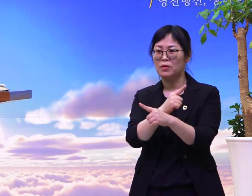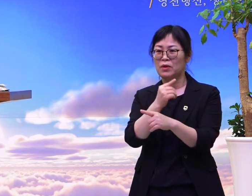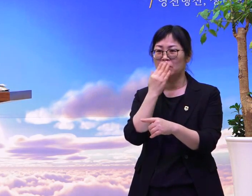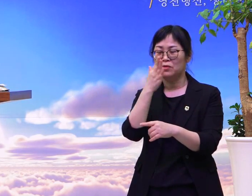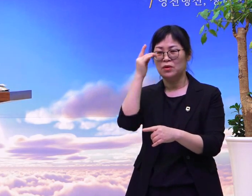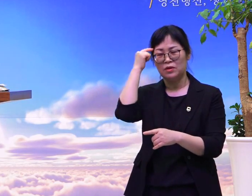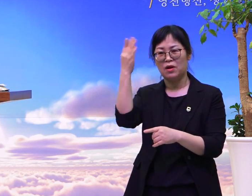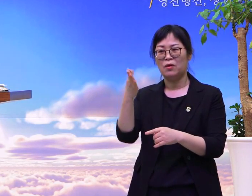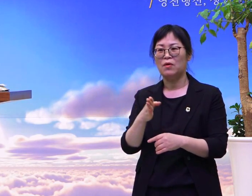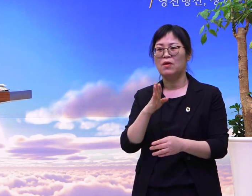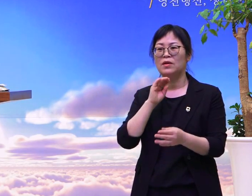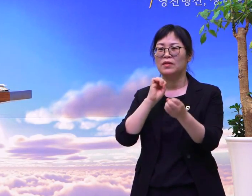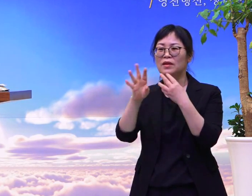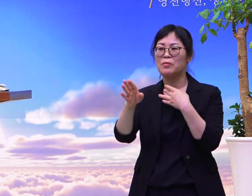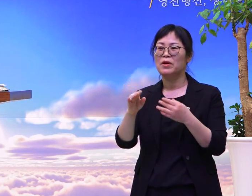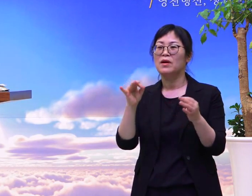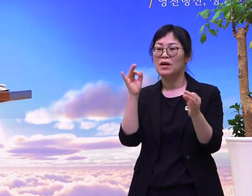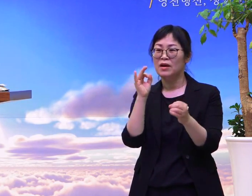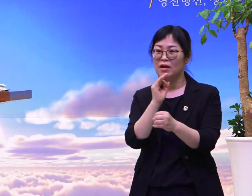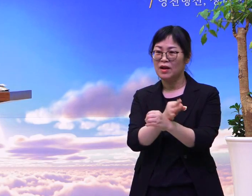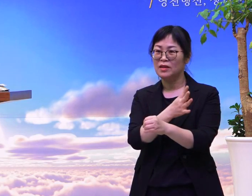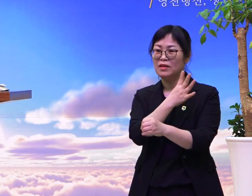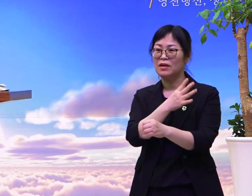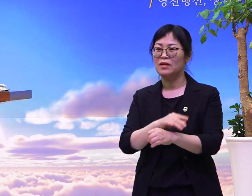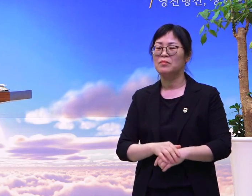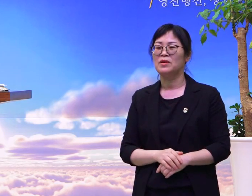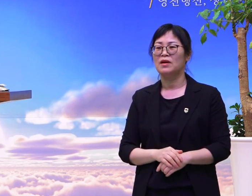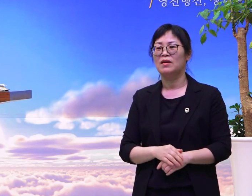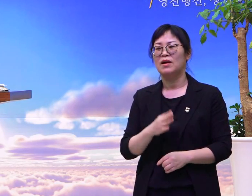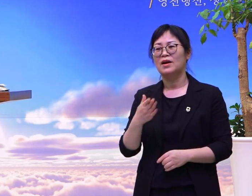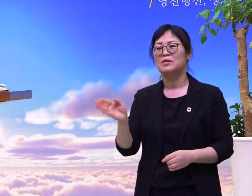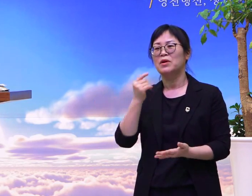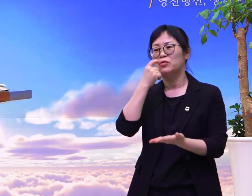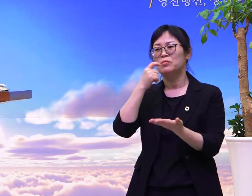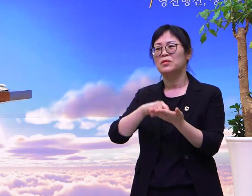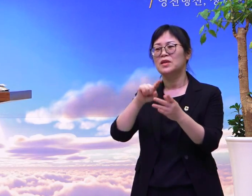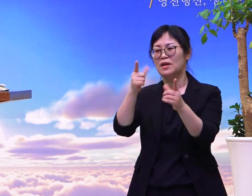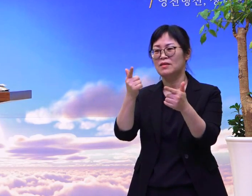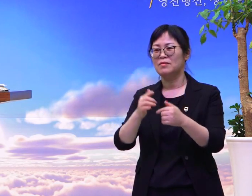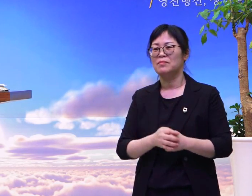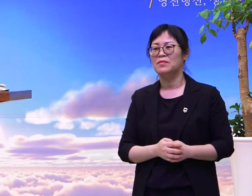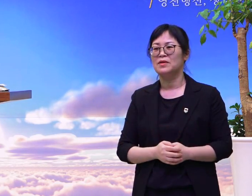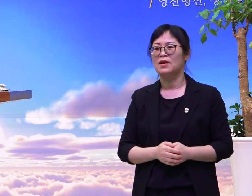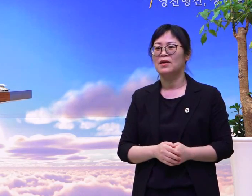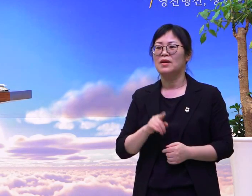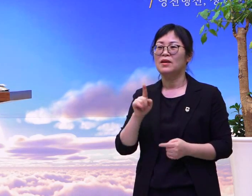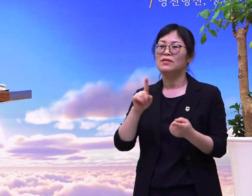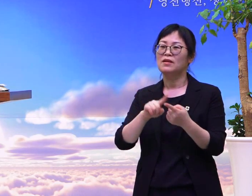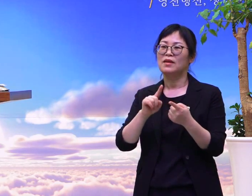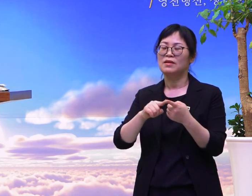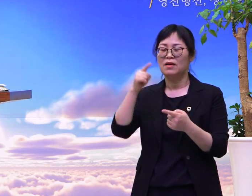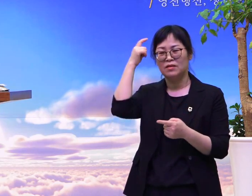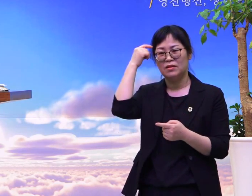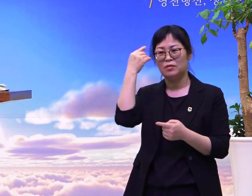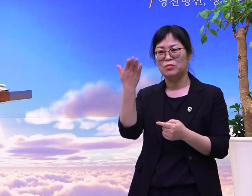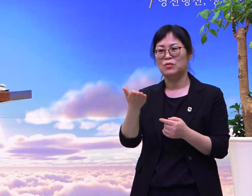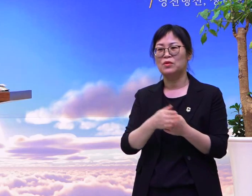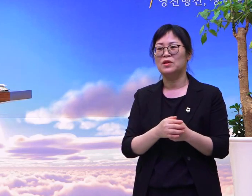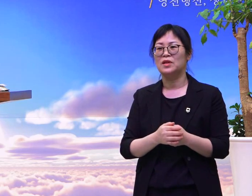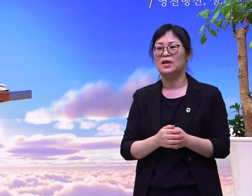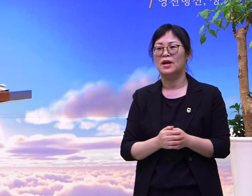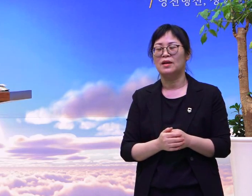대답은 간단합니다. 대답은 간단하지만 만만하지 않은 이야기입니다. 이것에 대한 질문을 던지고 제임스